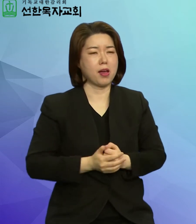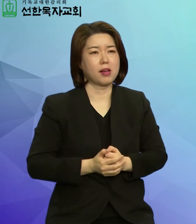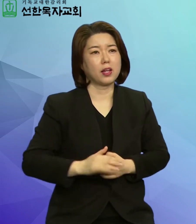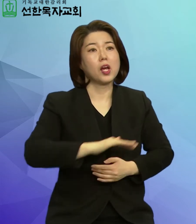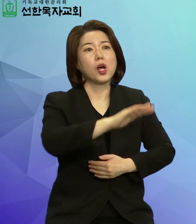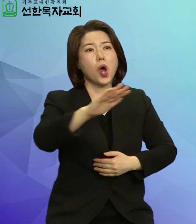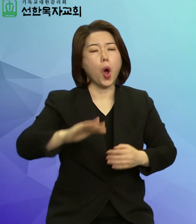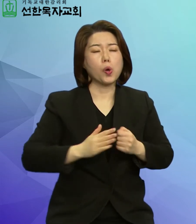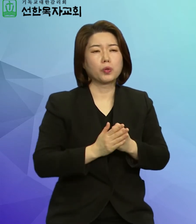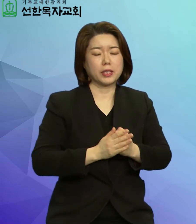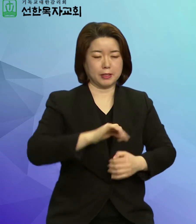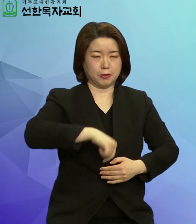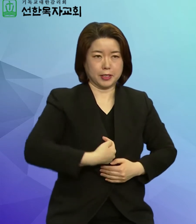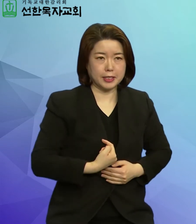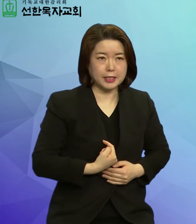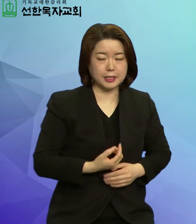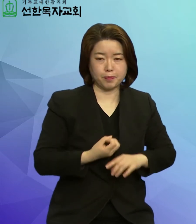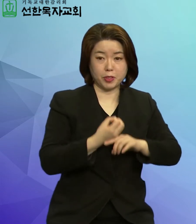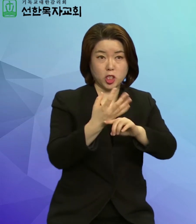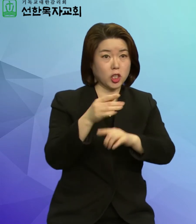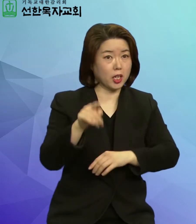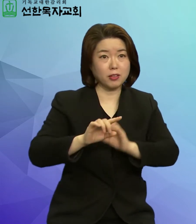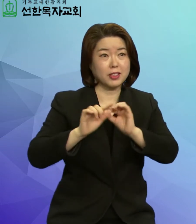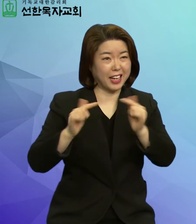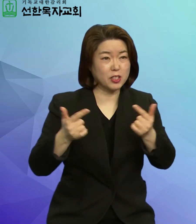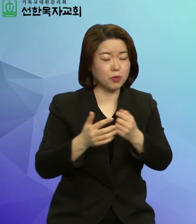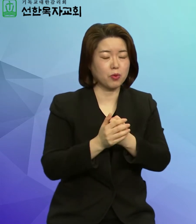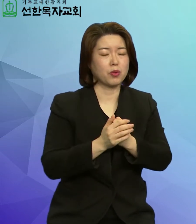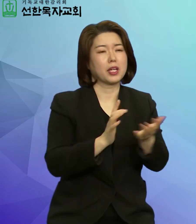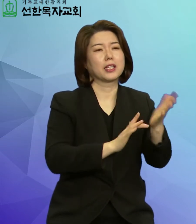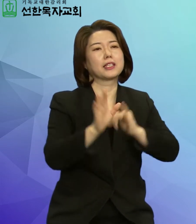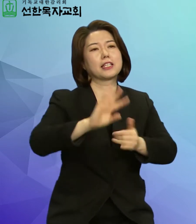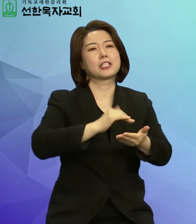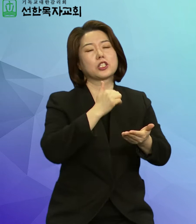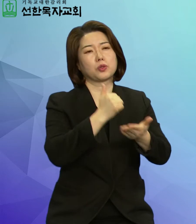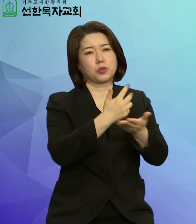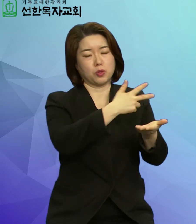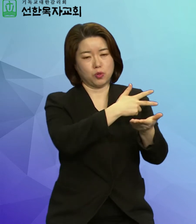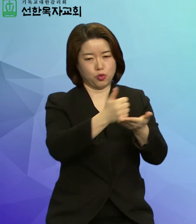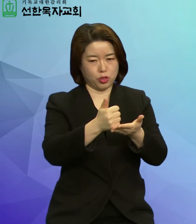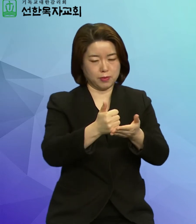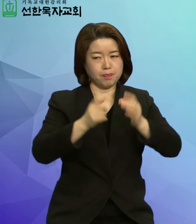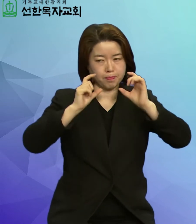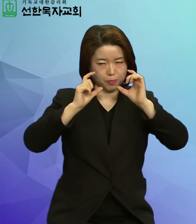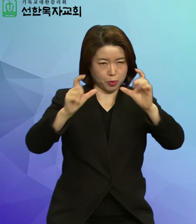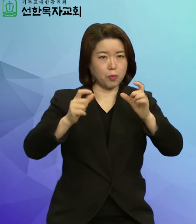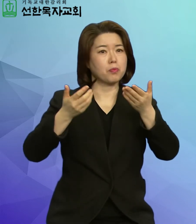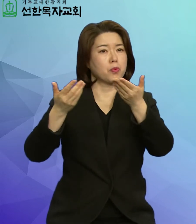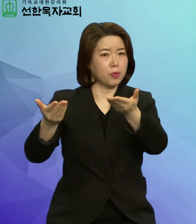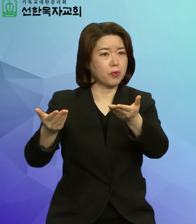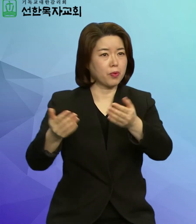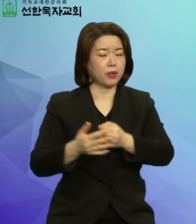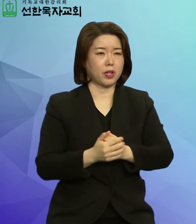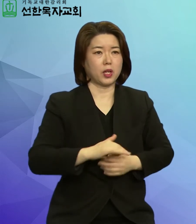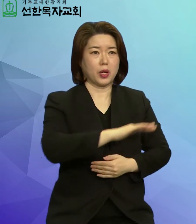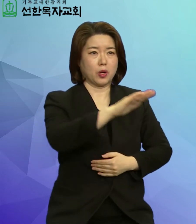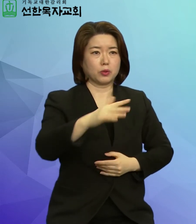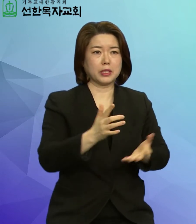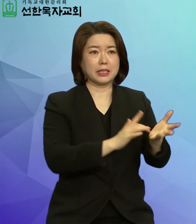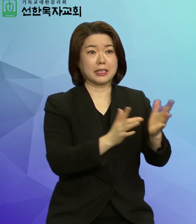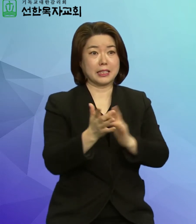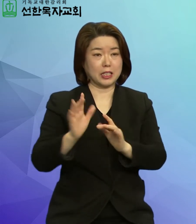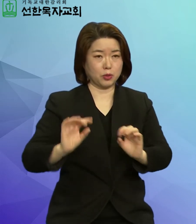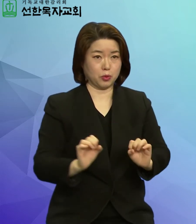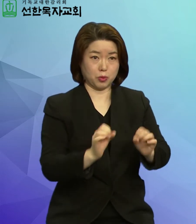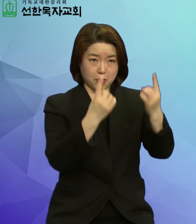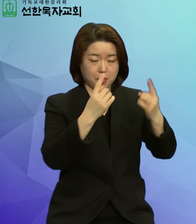것입니다. 우리는 우리 자신을 전하는 것이 아니라 예수 그리스도를 주님으로 선포합니다.